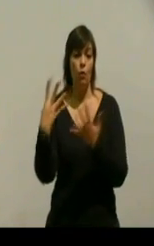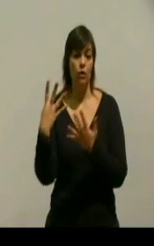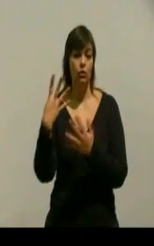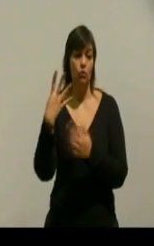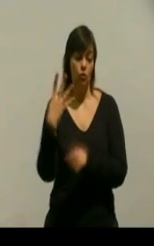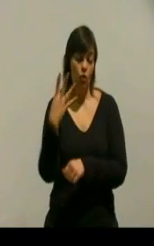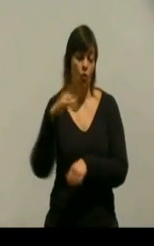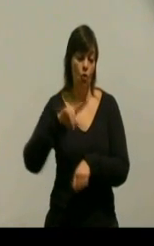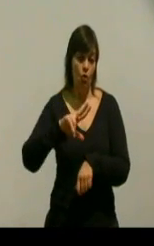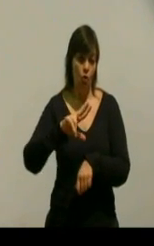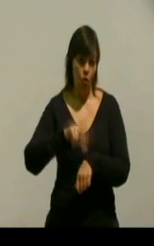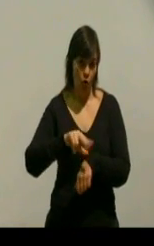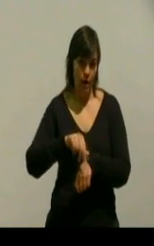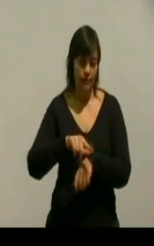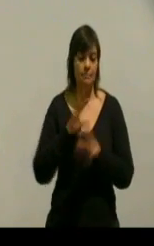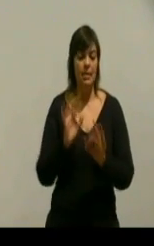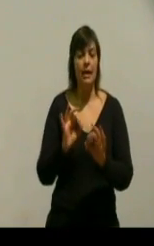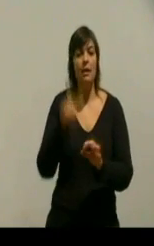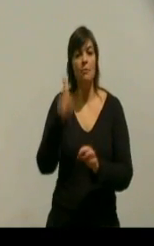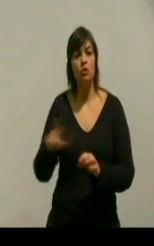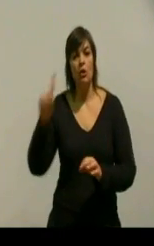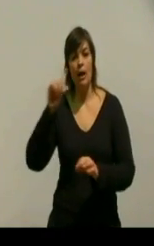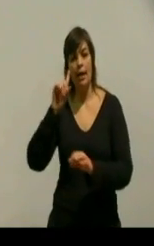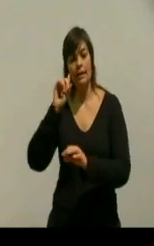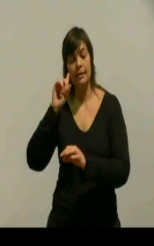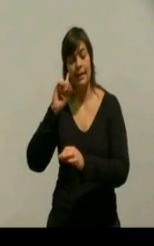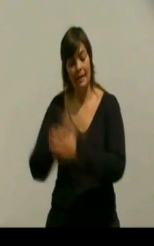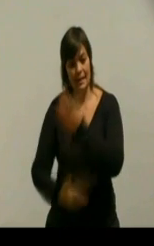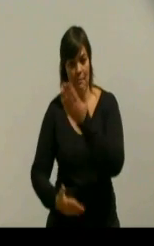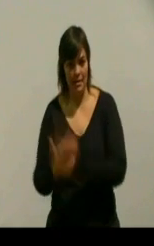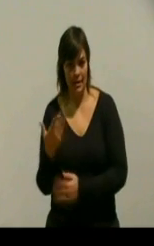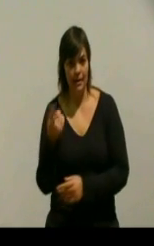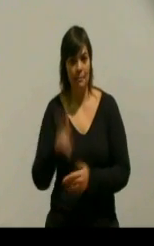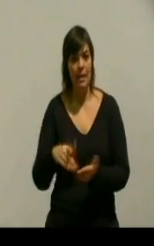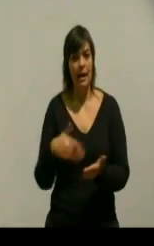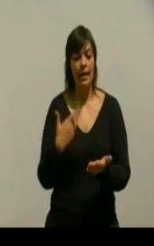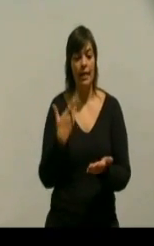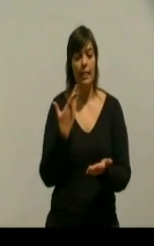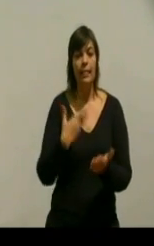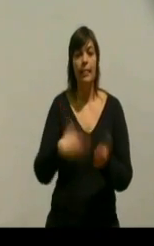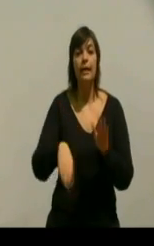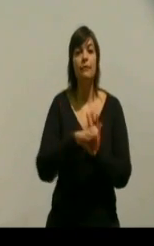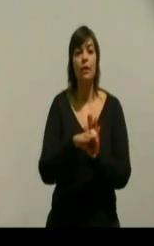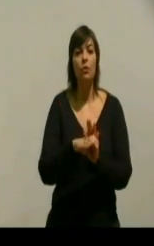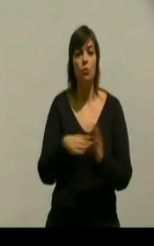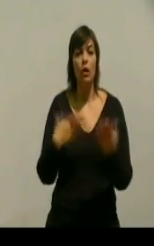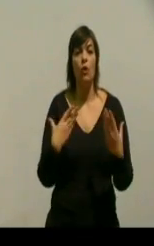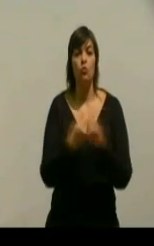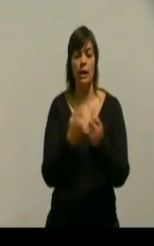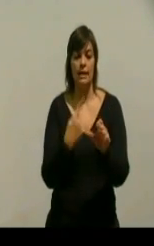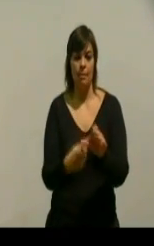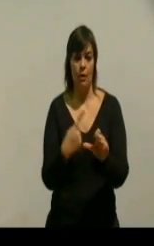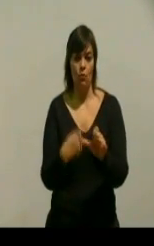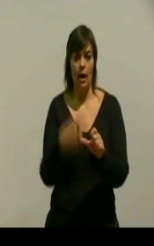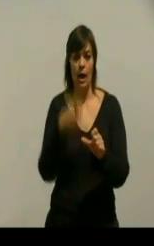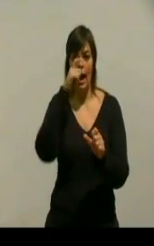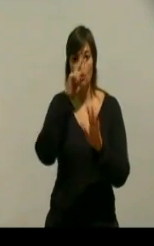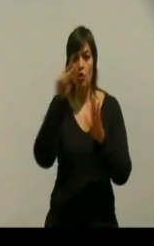horas. Está especializado con personas con discapacidad y certificado por la Junta de Extremadura en el año 2000.